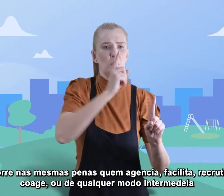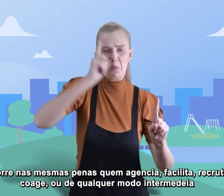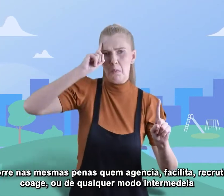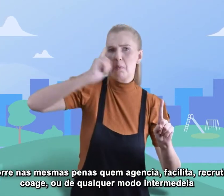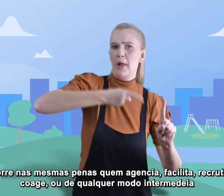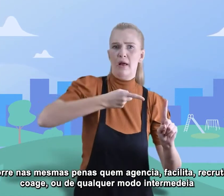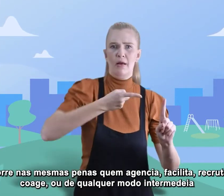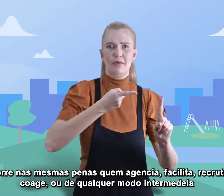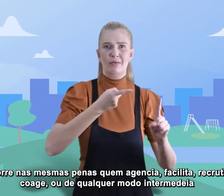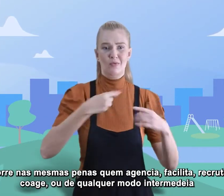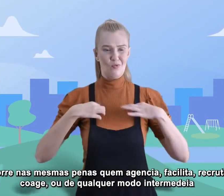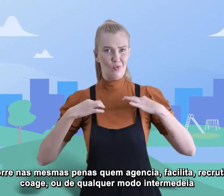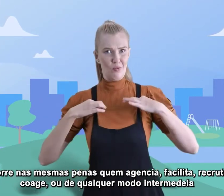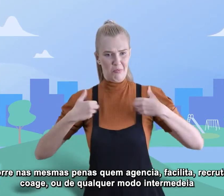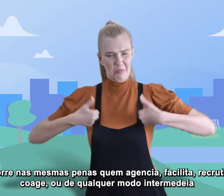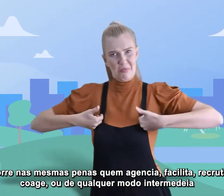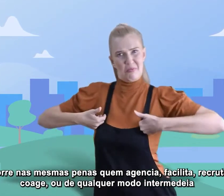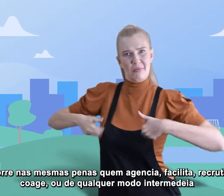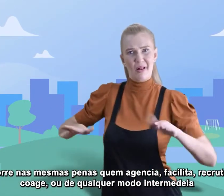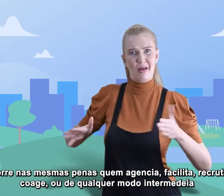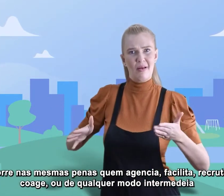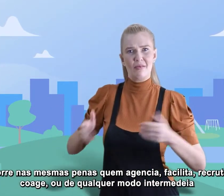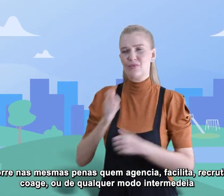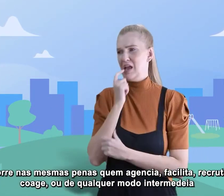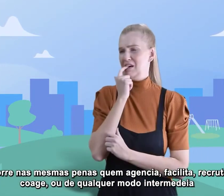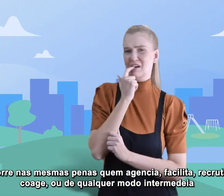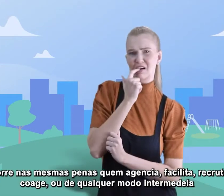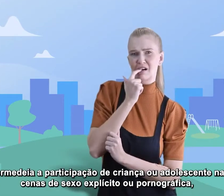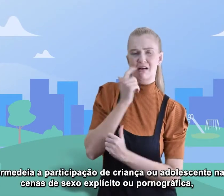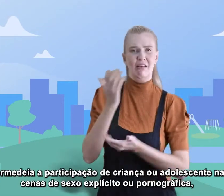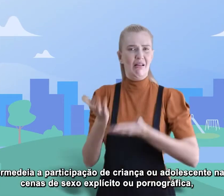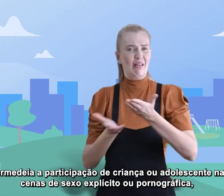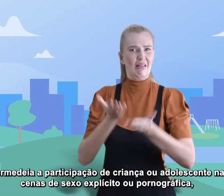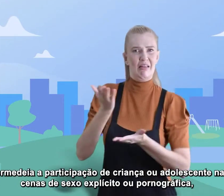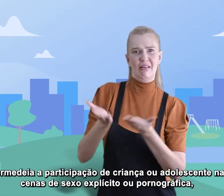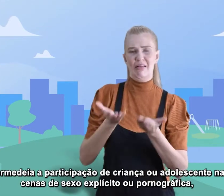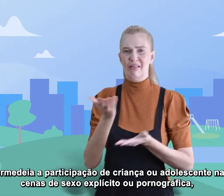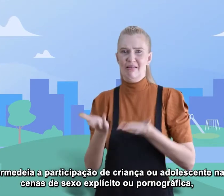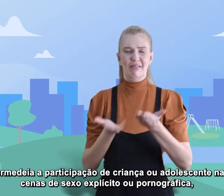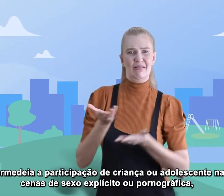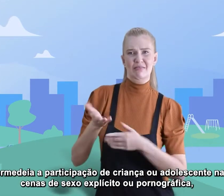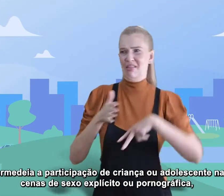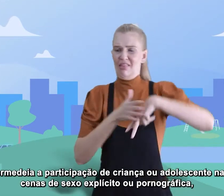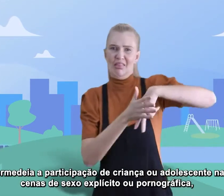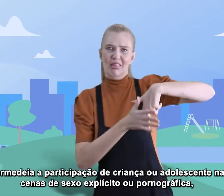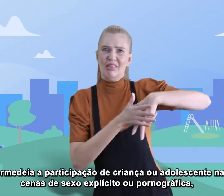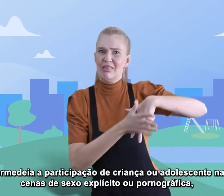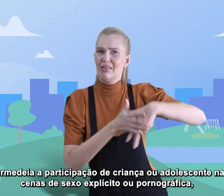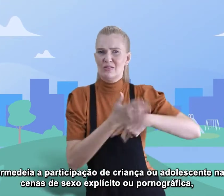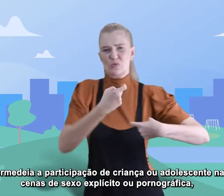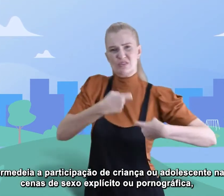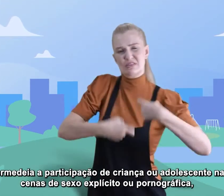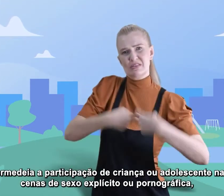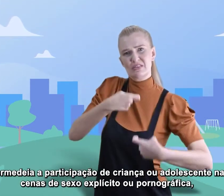coage ou, de qualquer modo, intermedia a participação de criança ou adolescente nas cenas de